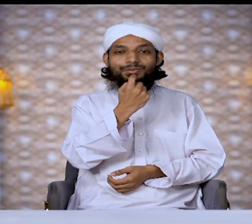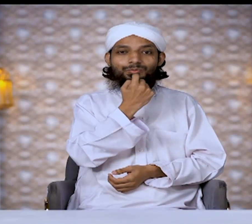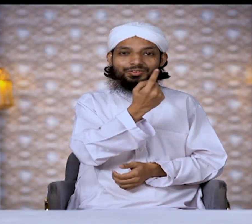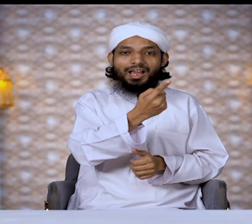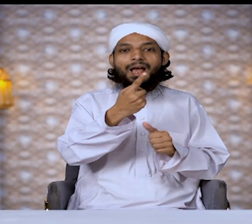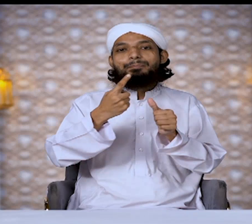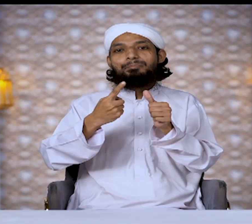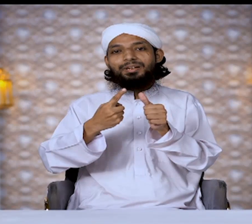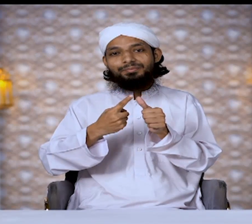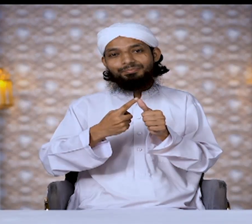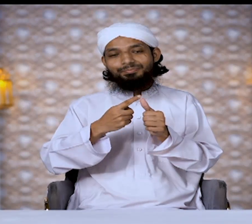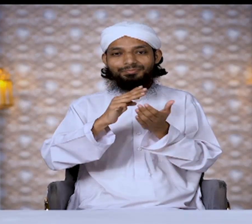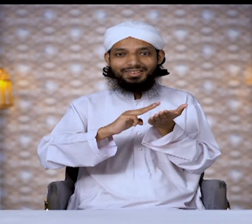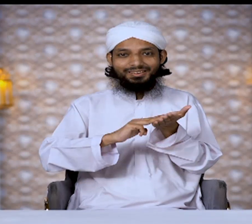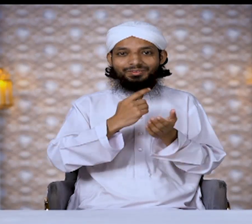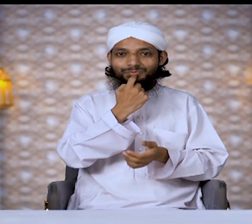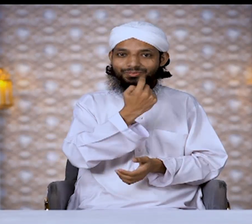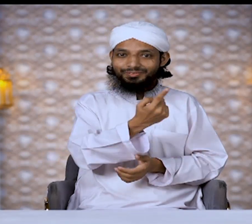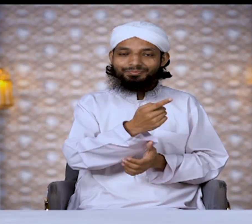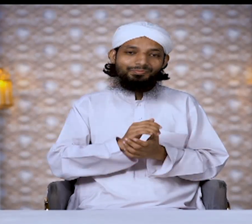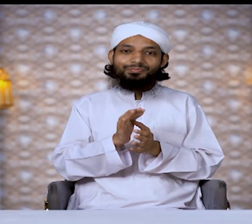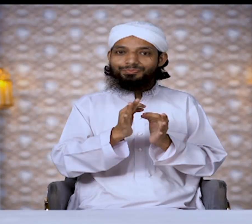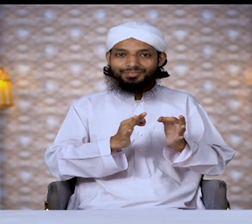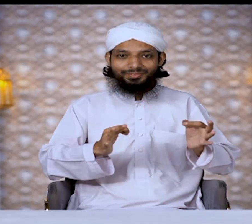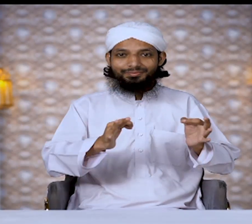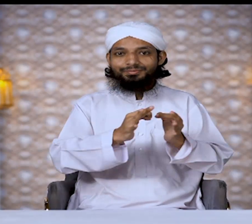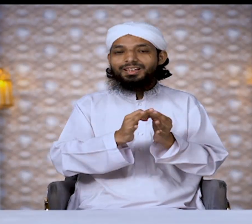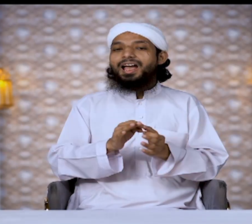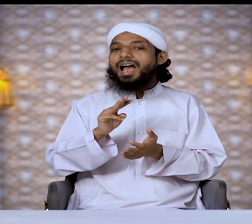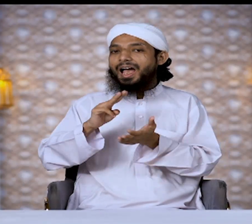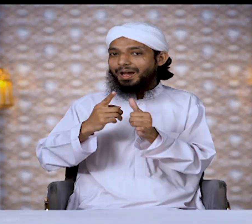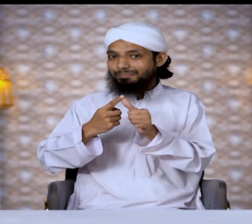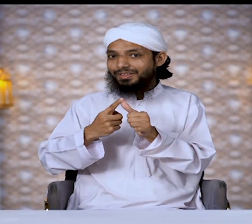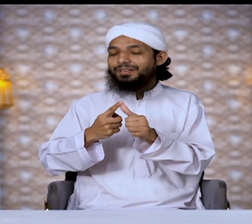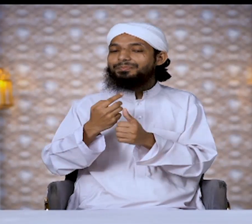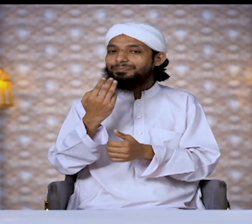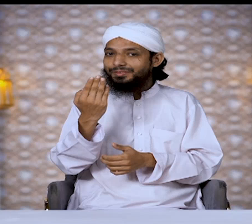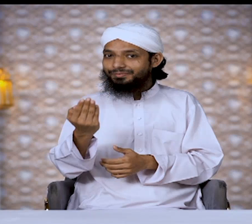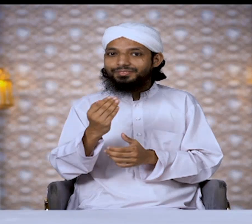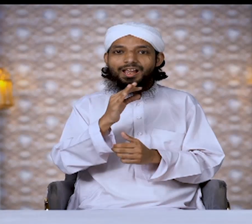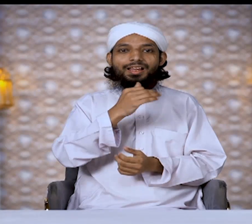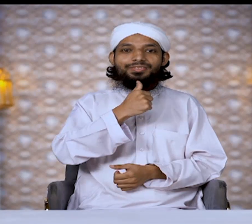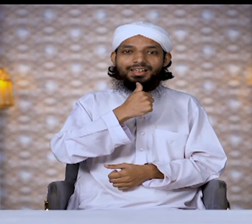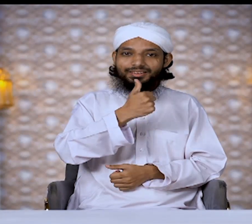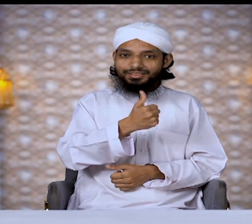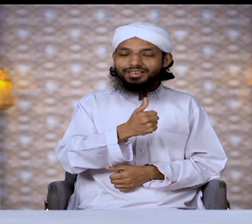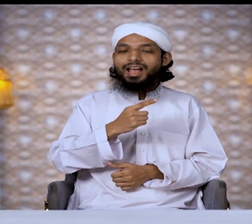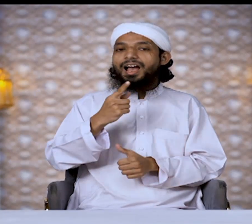میاں پکارتی تھیں۔ والد ماجد و دیگر رشتہ داروں نے احمد میاں اور دادا نے احمد رضا نام